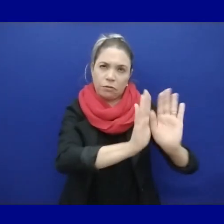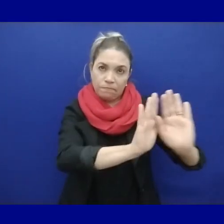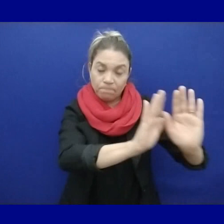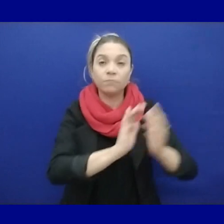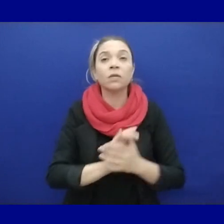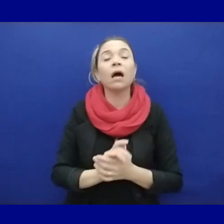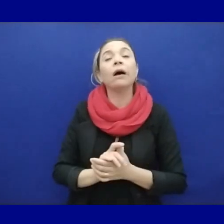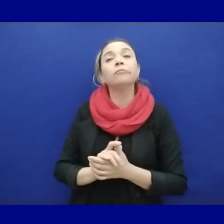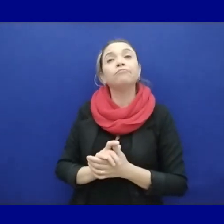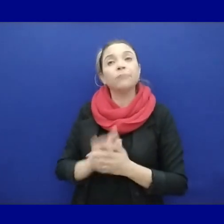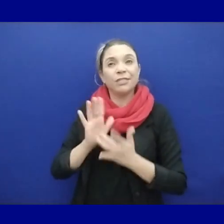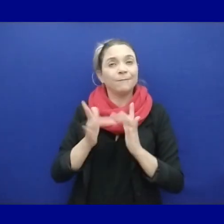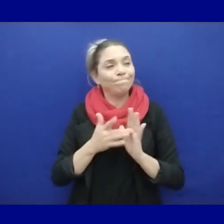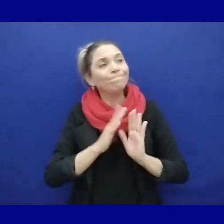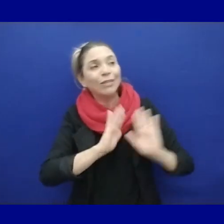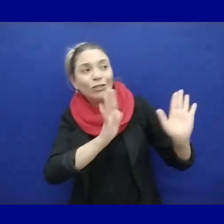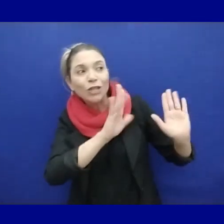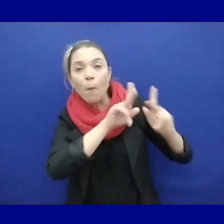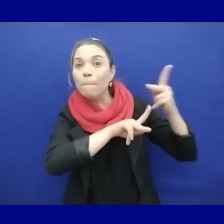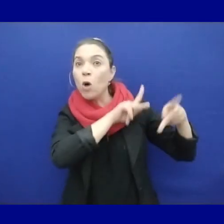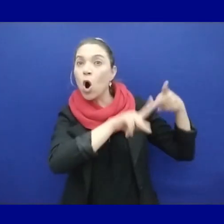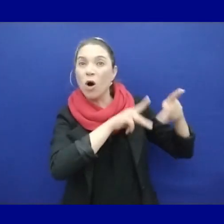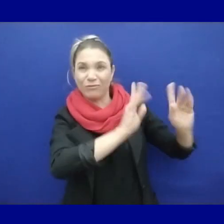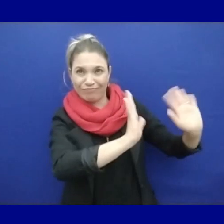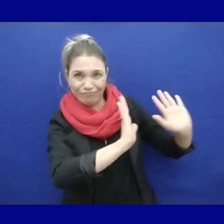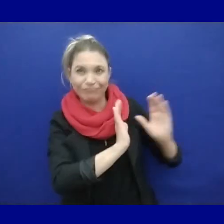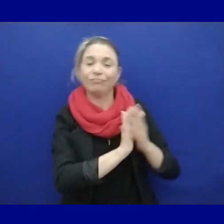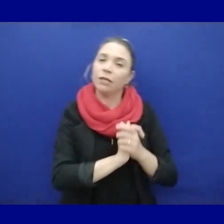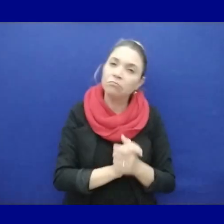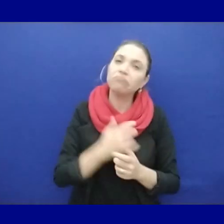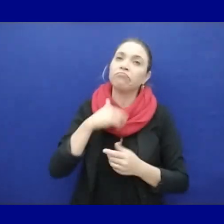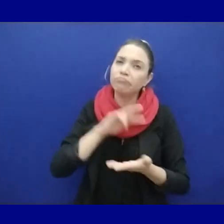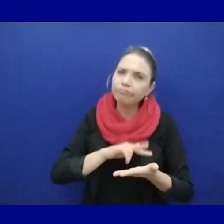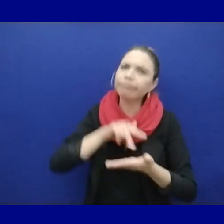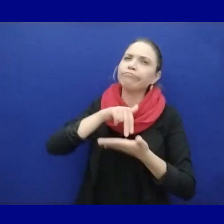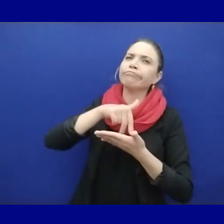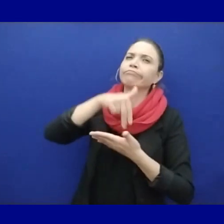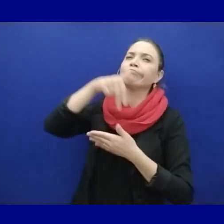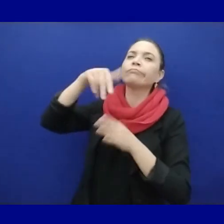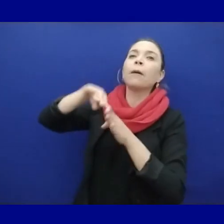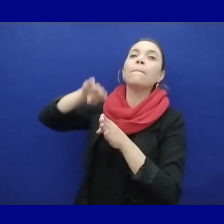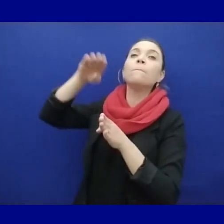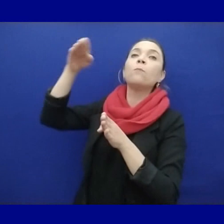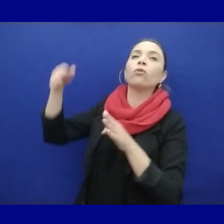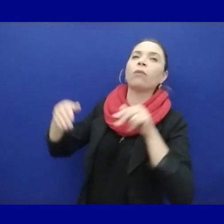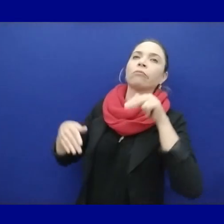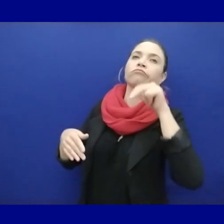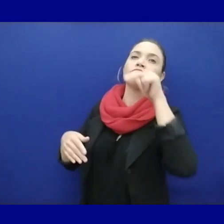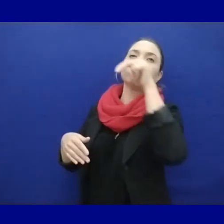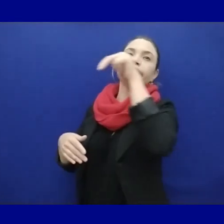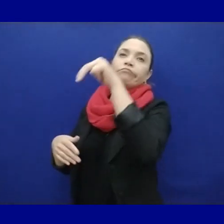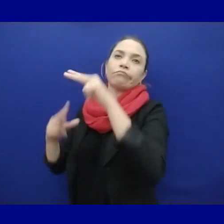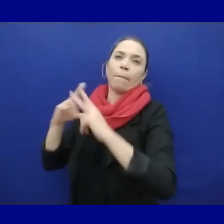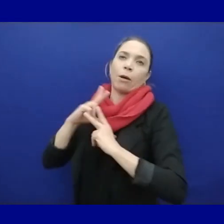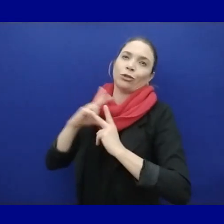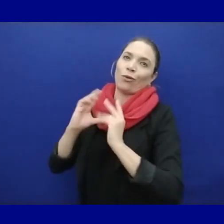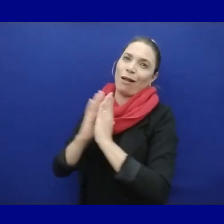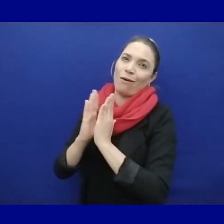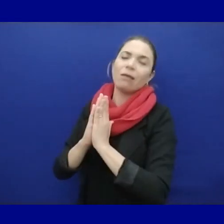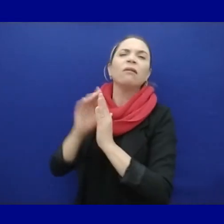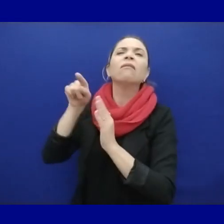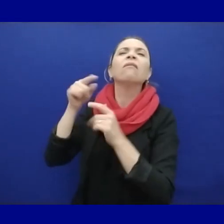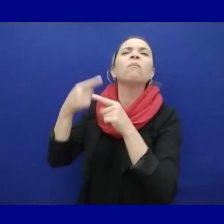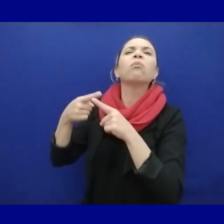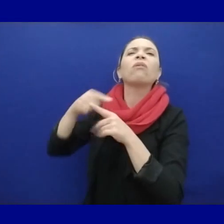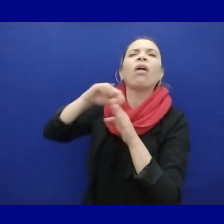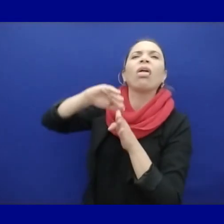oração. Despede os discípulos que entram num barco e só reaparece a esses discípulos no momento